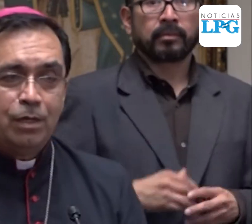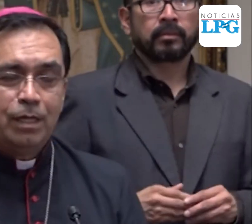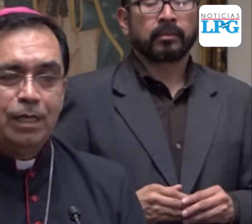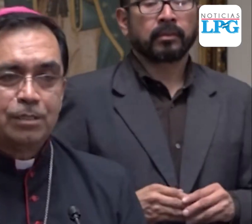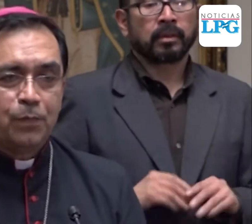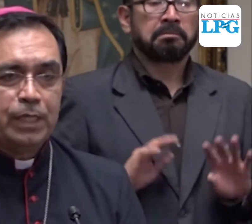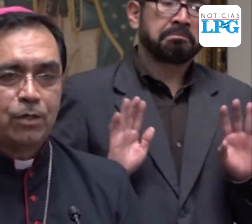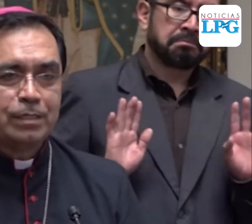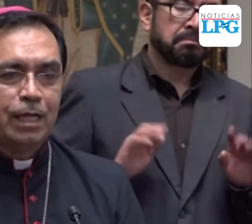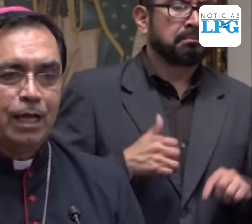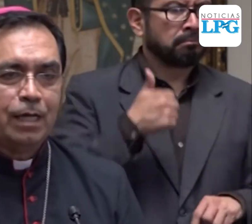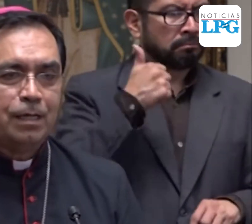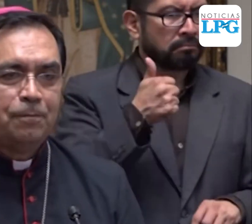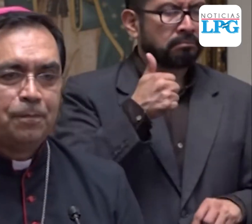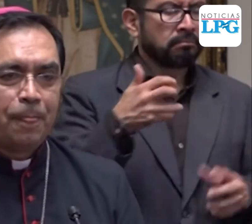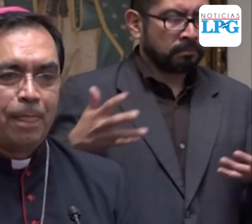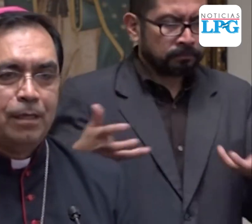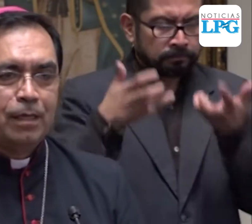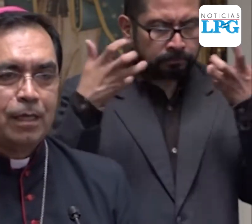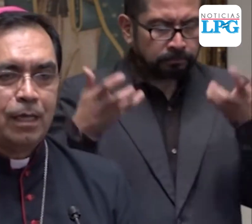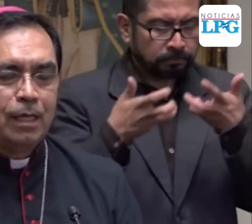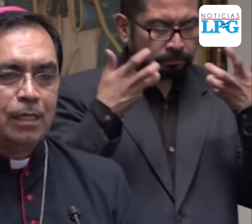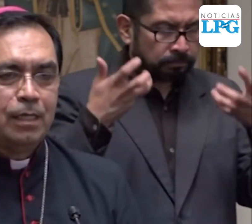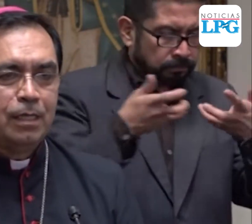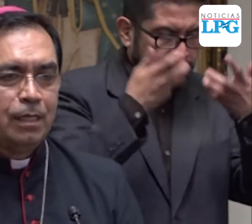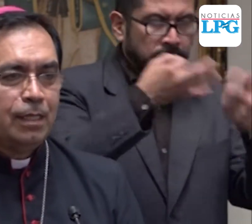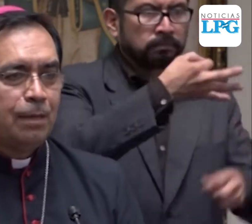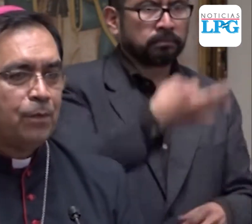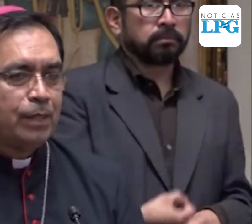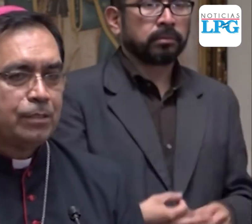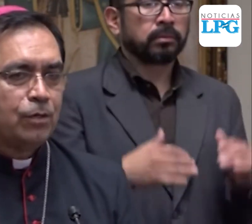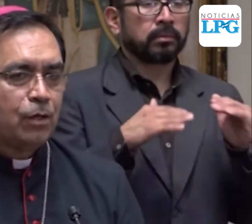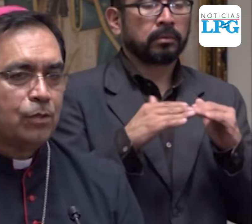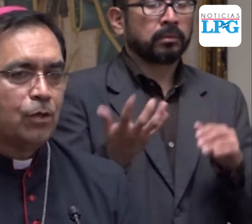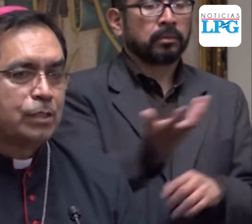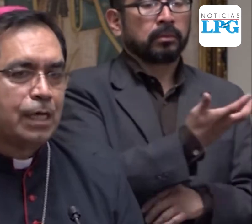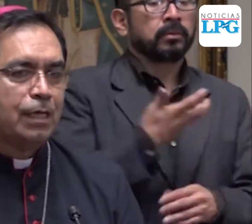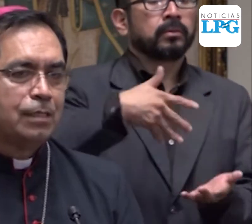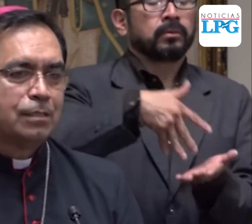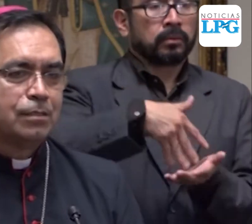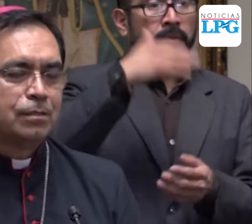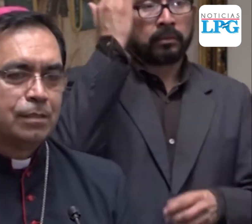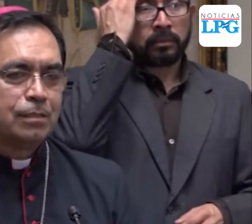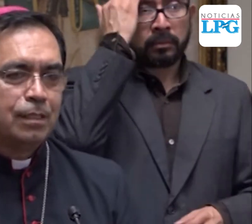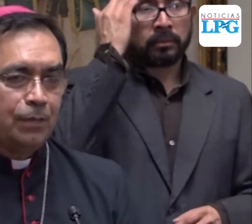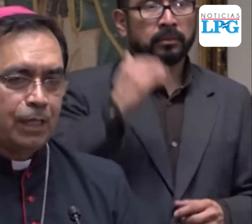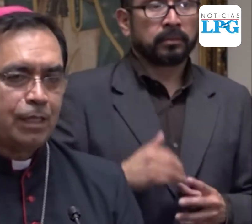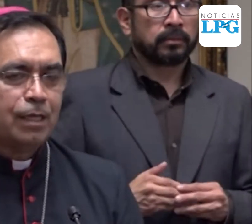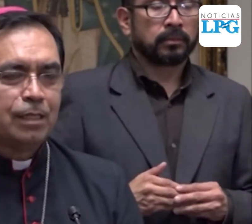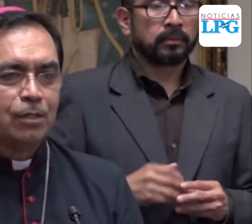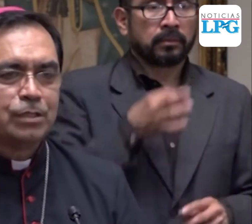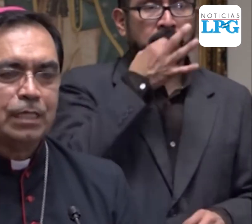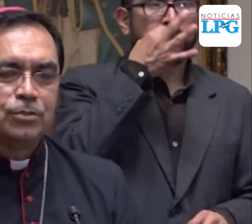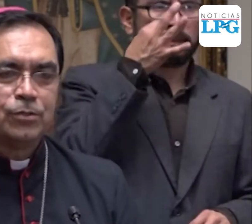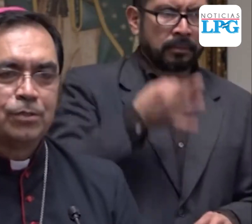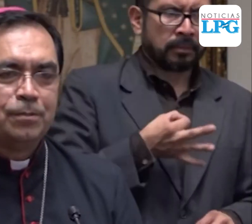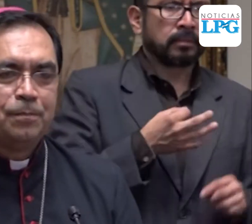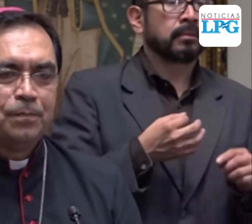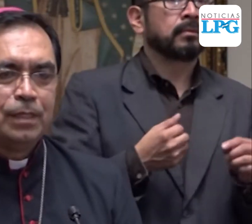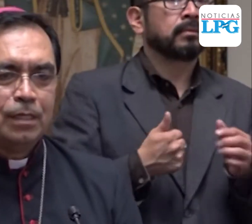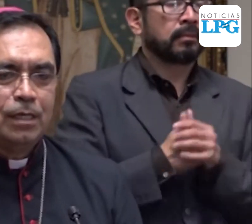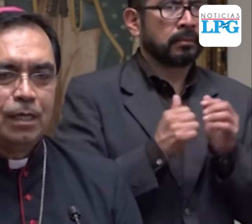pero es bueno que se haga y que la población conozca la verdad de los